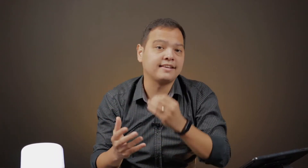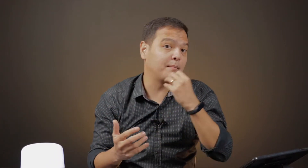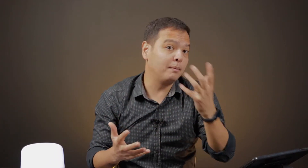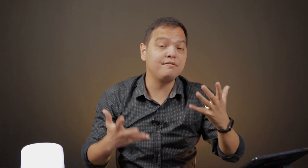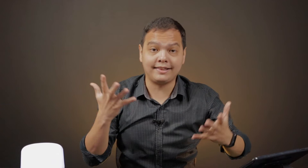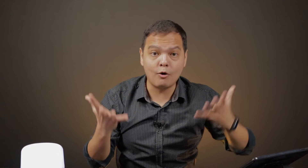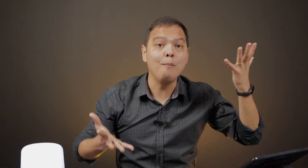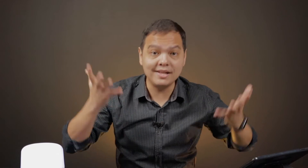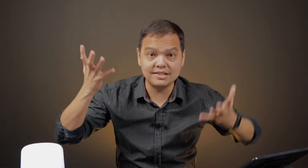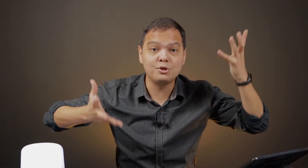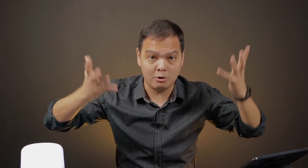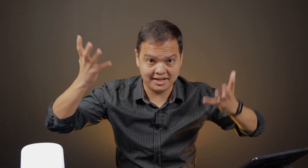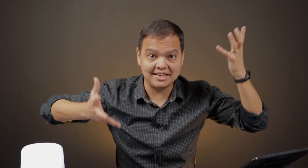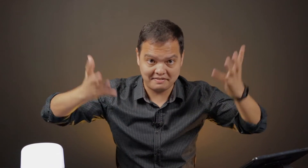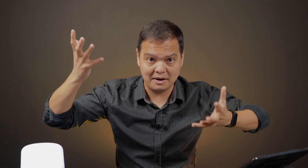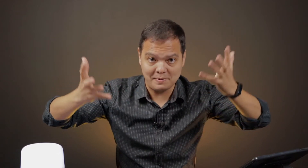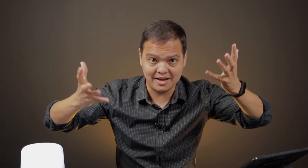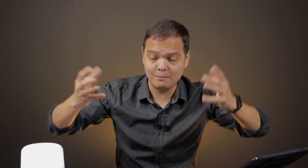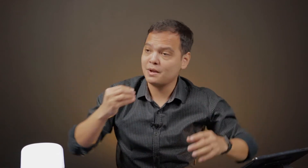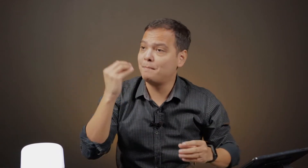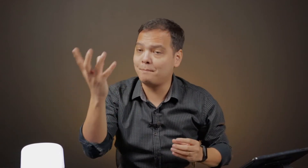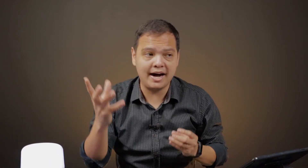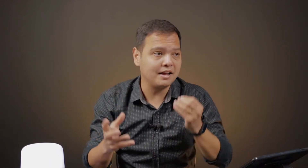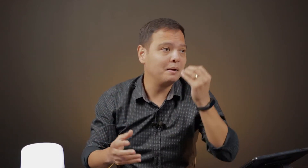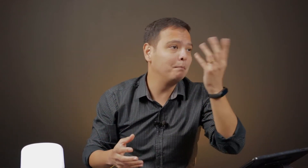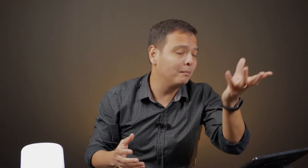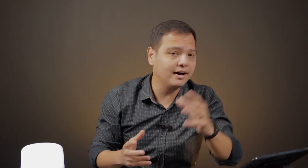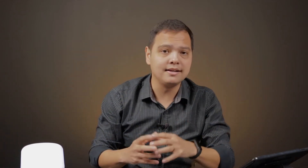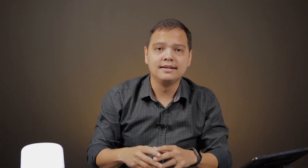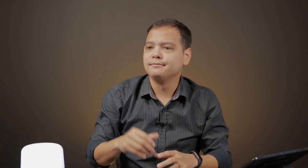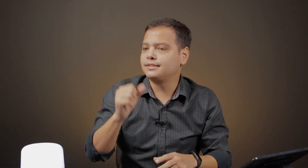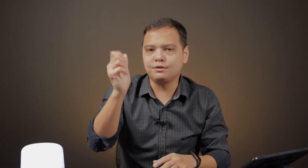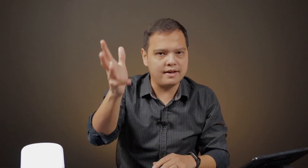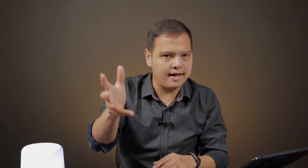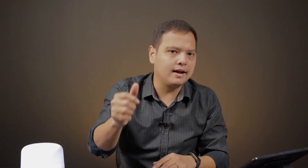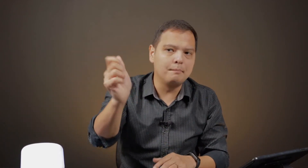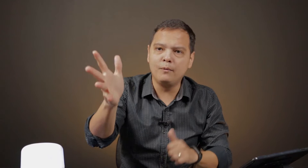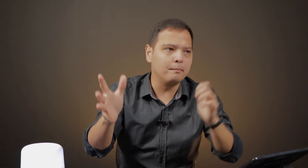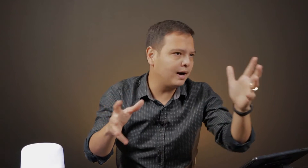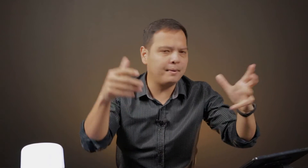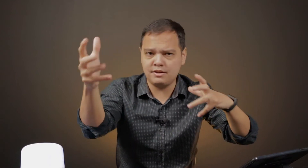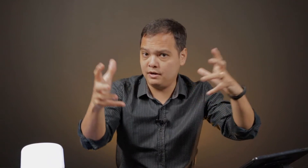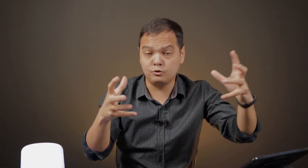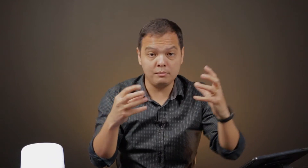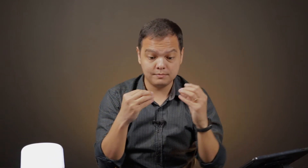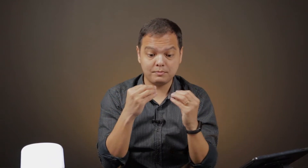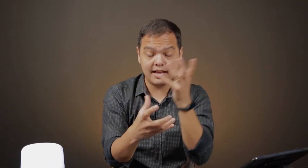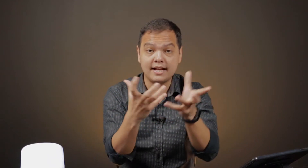a mamãe, fica até a competição de qual que a criança vai falar primeiro. Papai, mamãe, se tiver irmão ou irmã, aprende a falar os nomes. E aí a criança